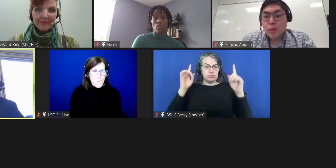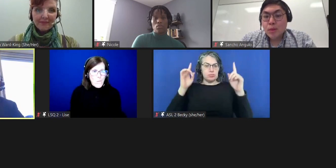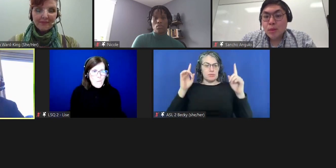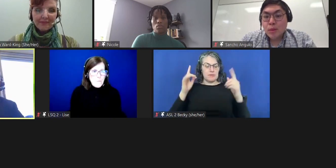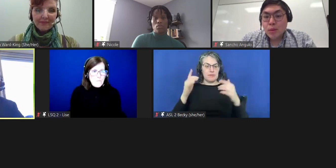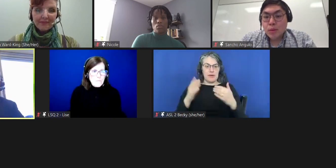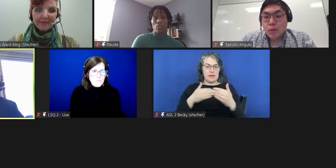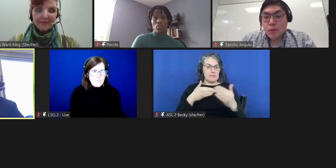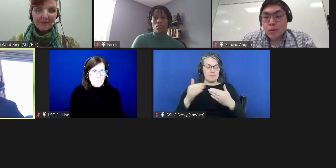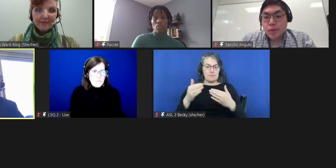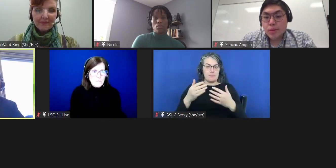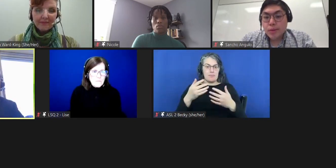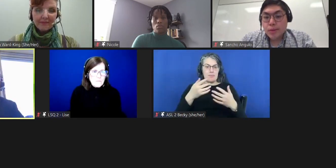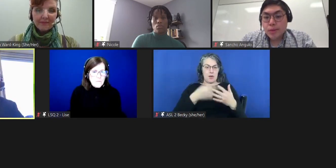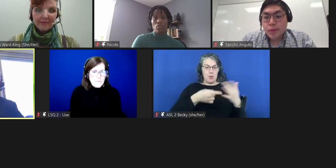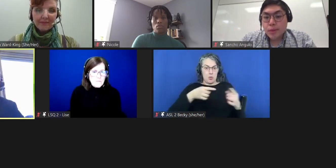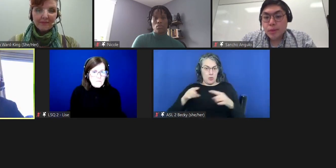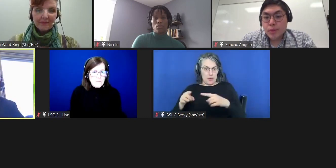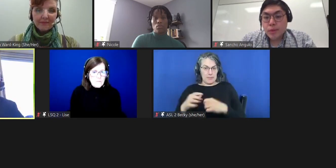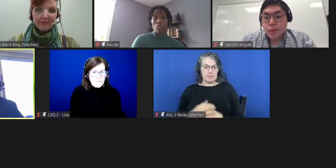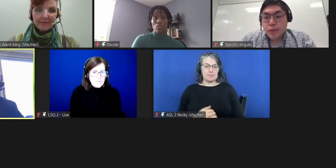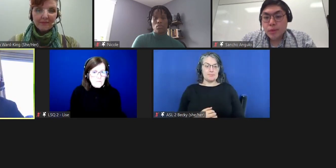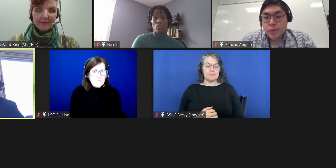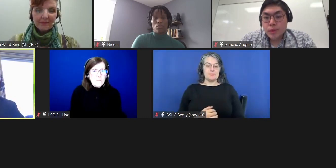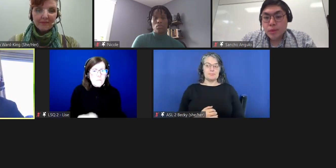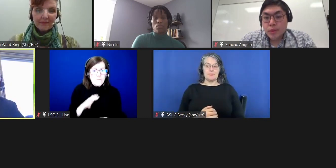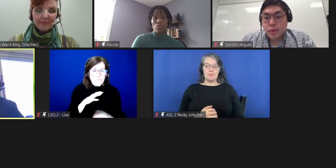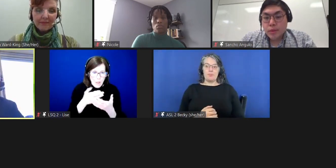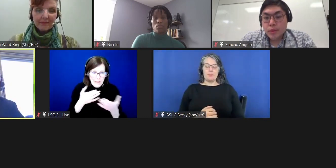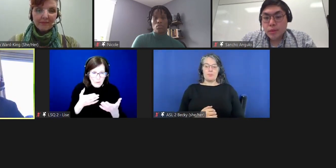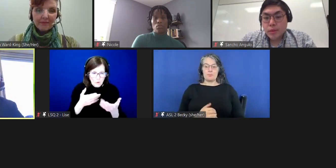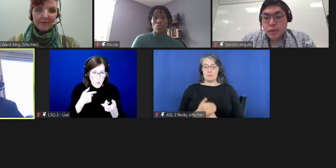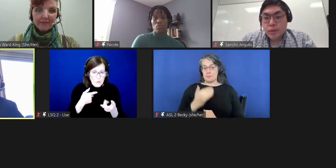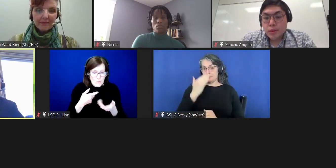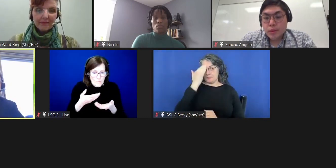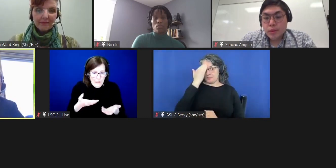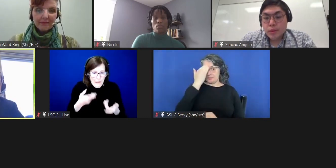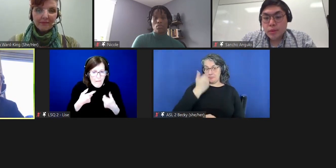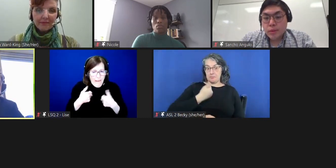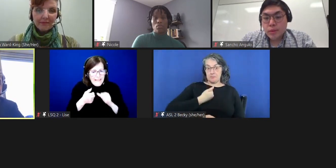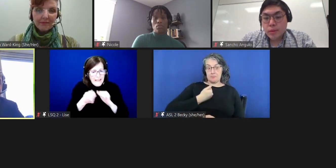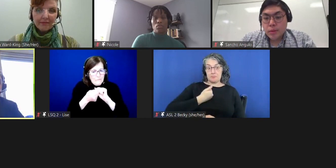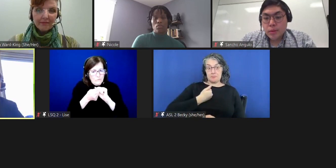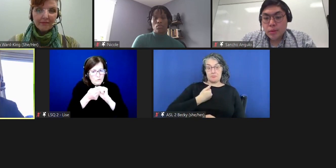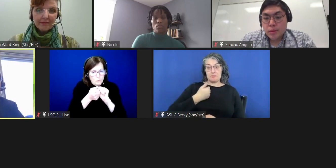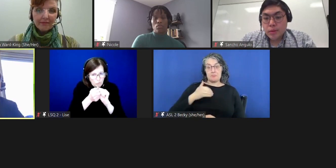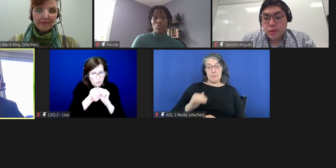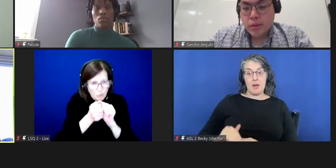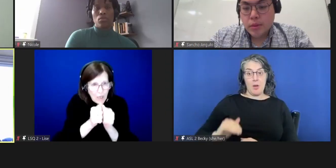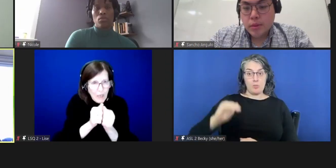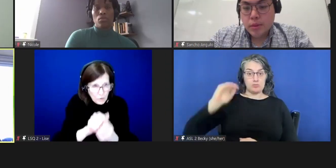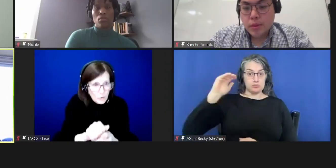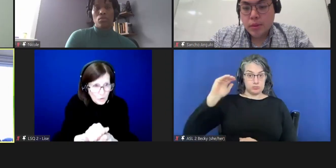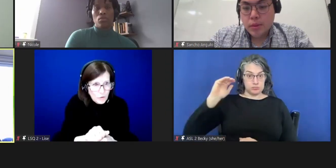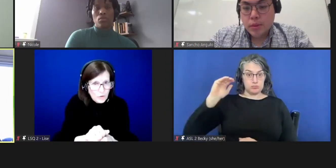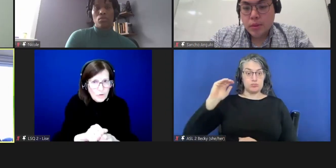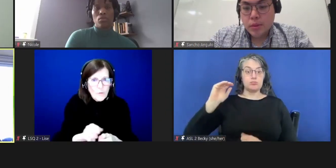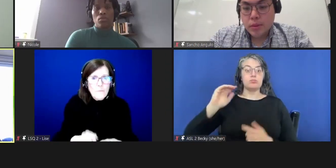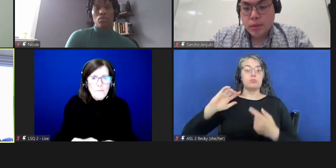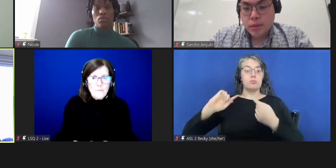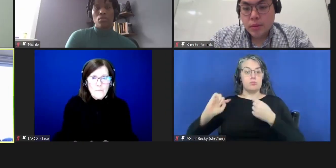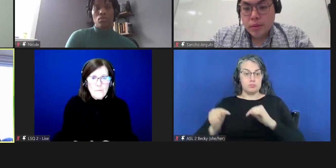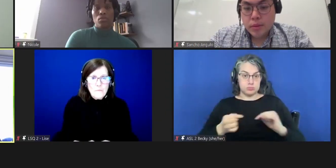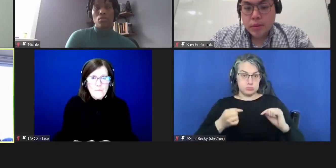ce sont des choses que l'on essaie de transformer. Je sais, parce que moi, j'ai